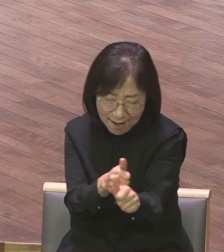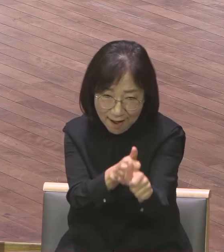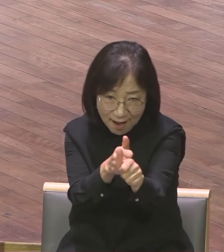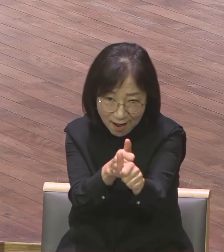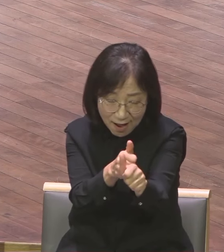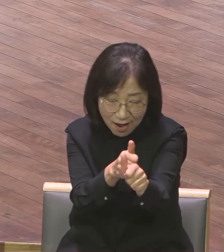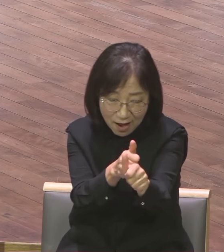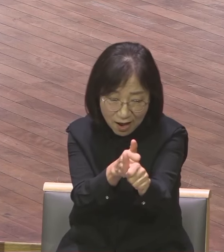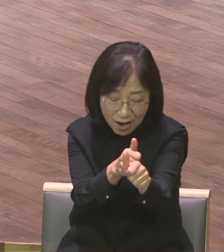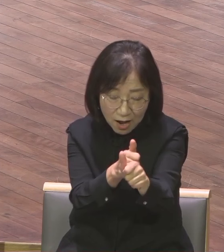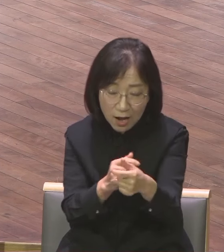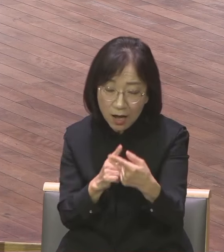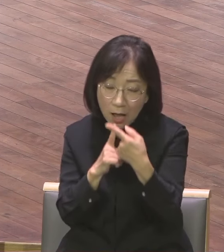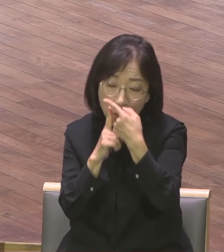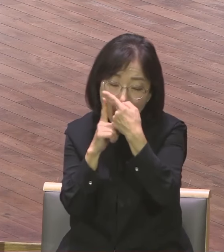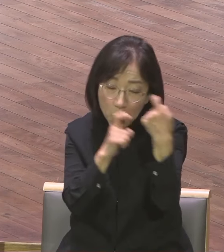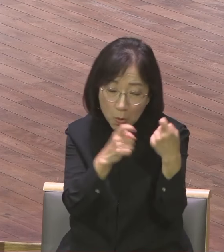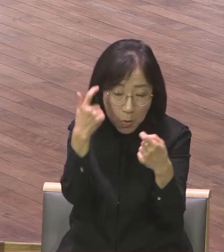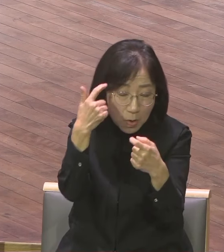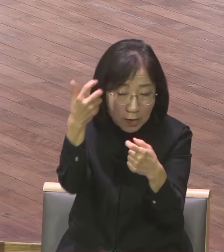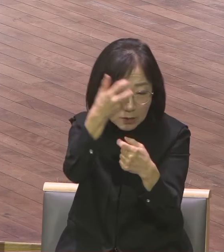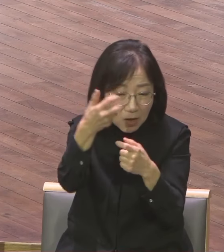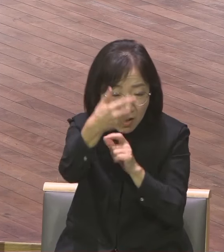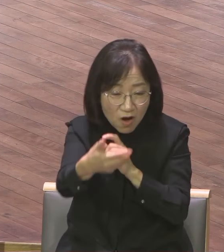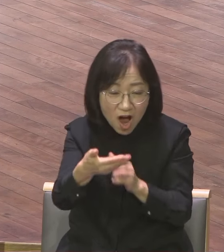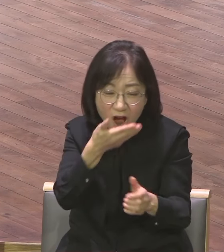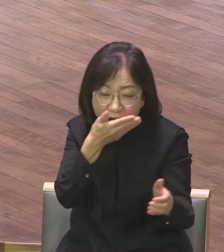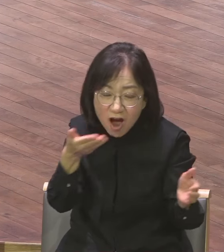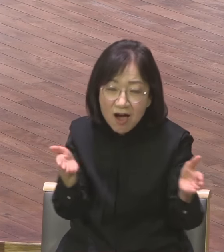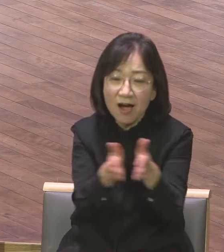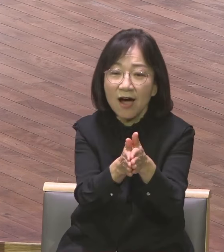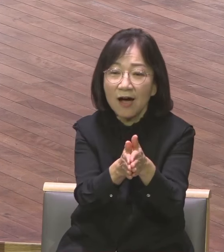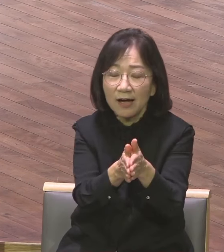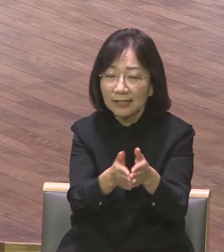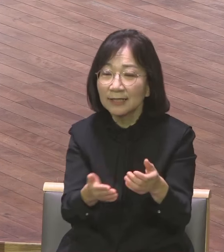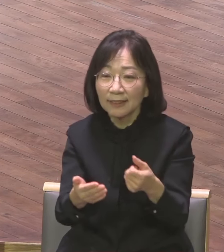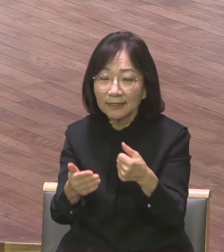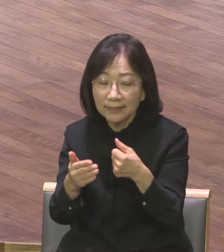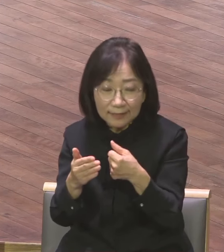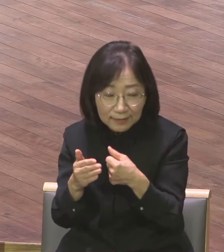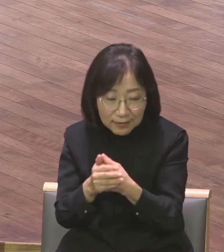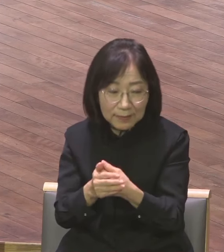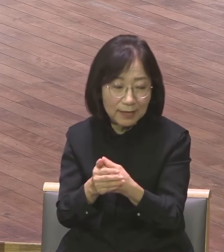미혹의 영에 속한 자들의 이 가장 큰 특징이 뭐냐?